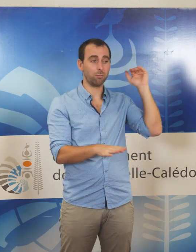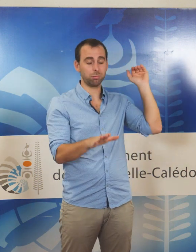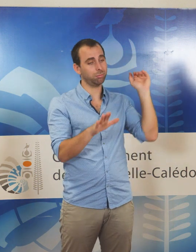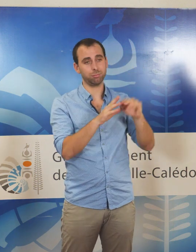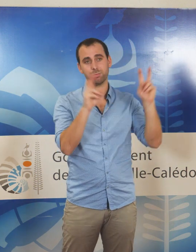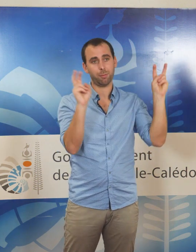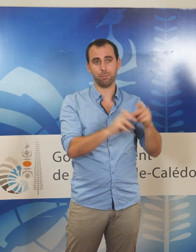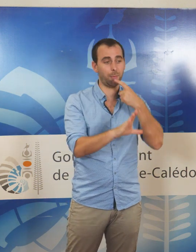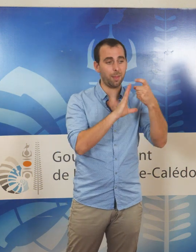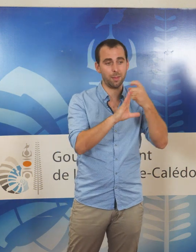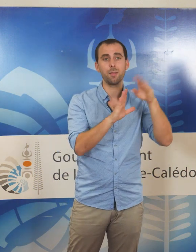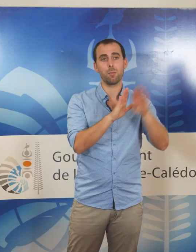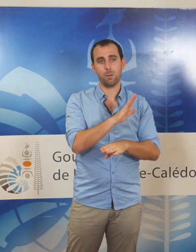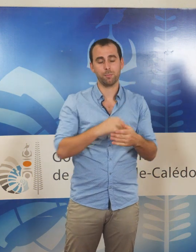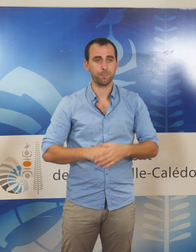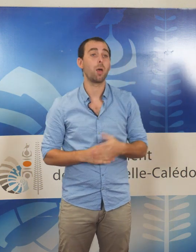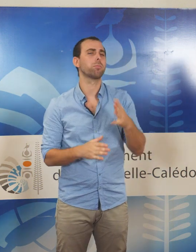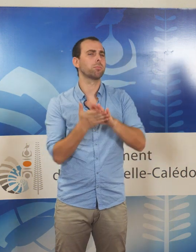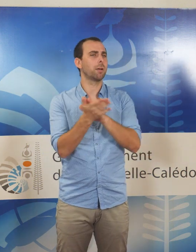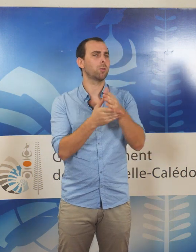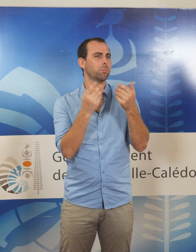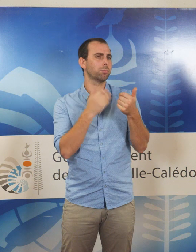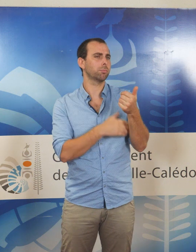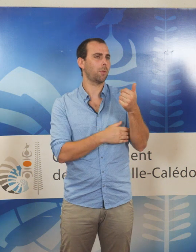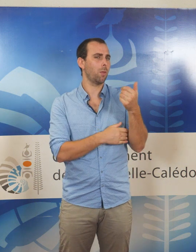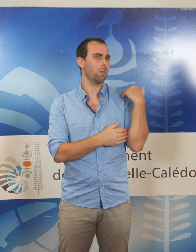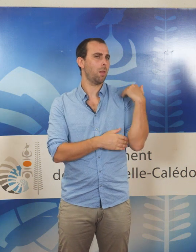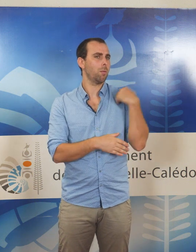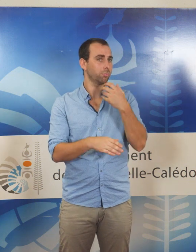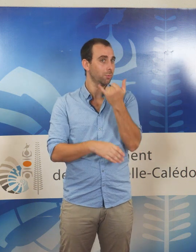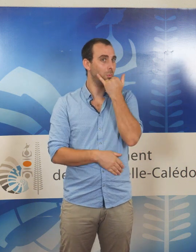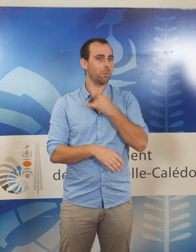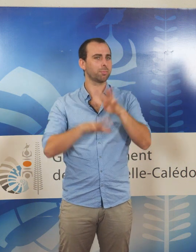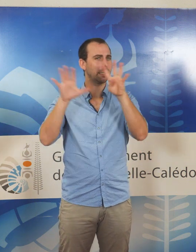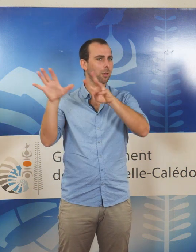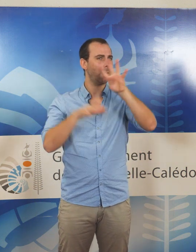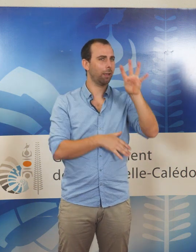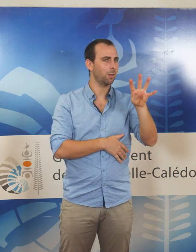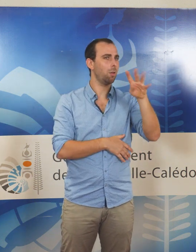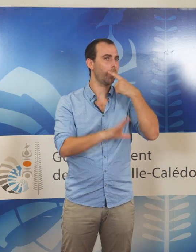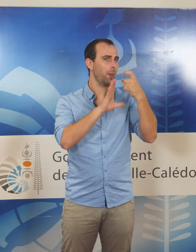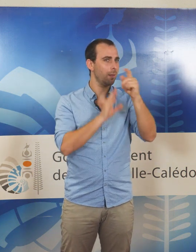tests qui sont réalisés. Là, pardon, je me suis trompé tout à l'heure, ce n'est pas 92 tests, c'est 94 tests qui ont été réalisés